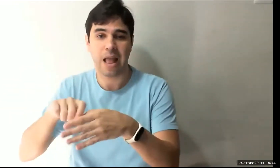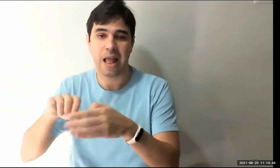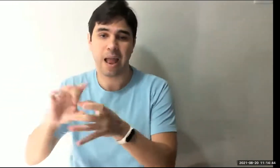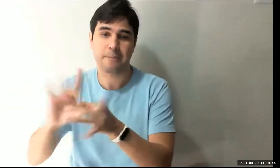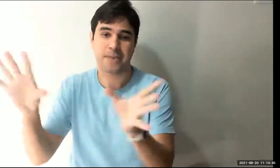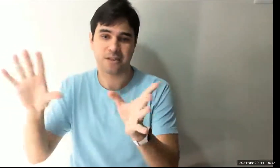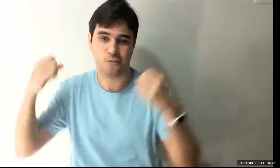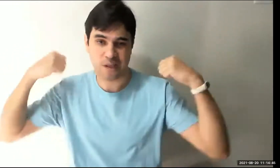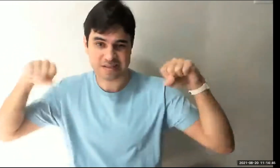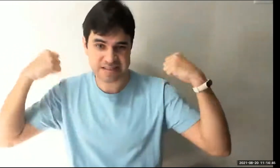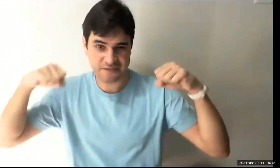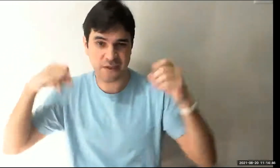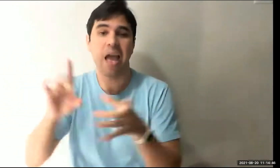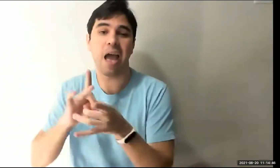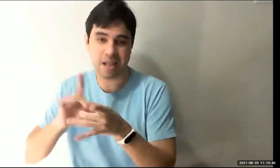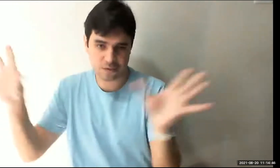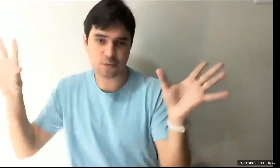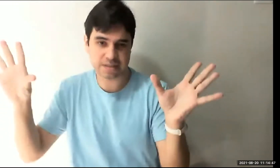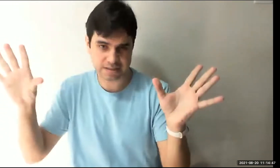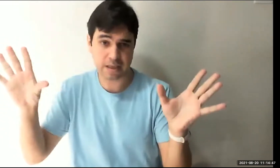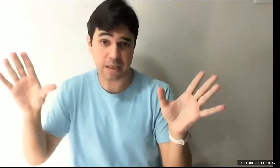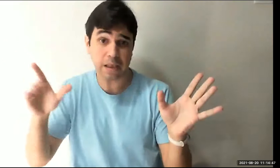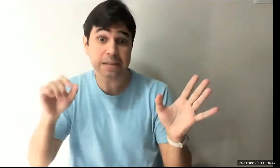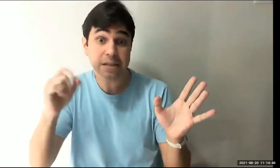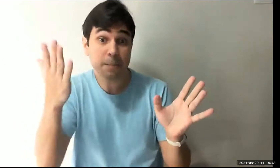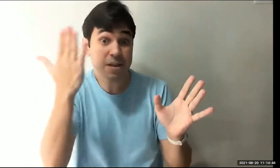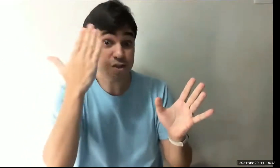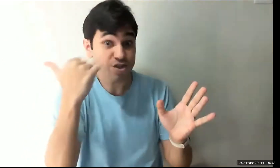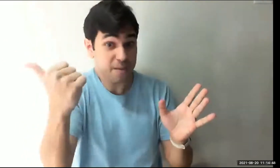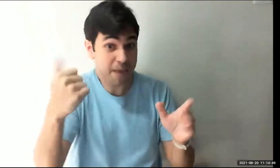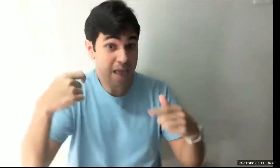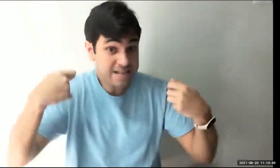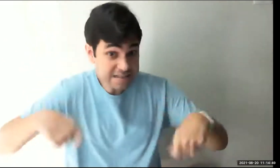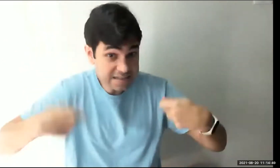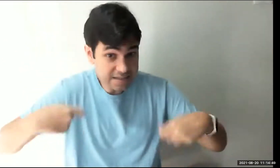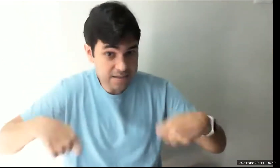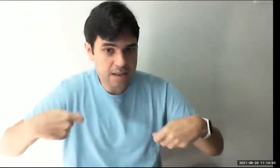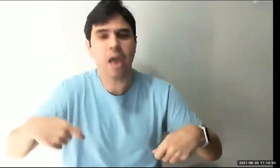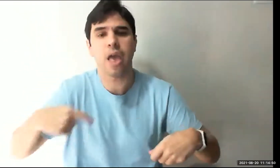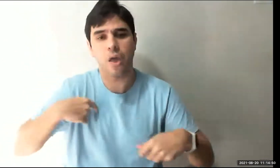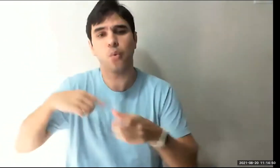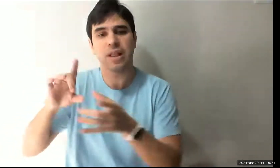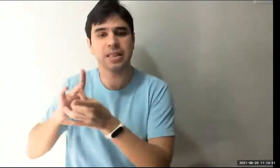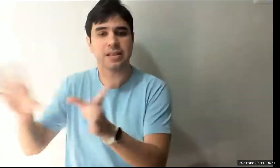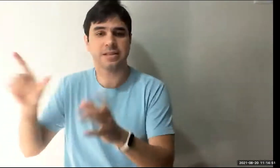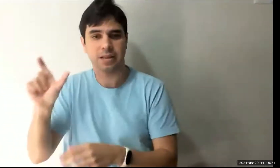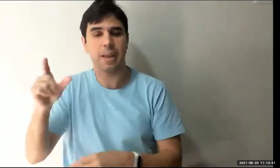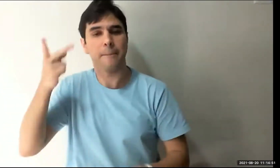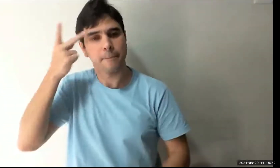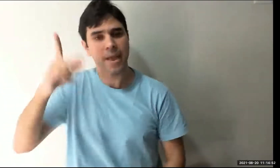surdos, os que estão praticando ou participando de campeonatos. Então, se esses professores que eu